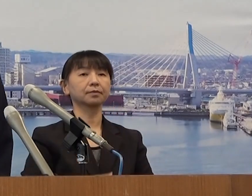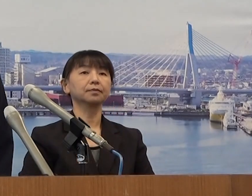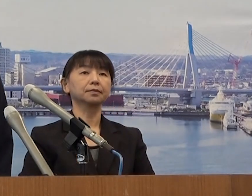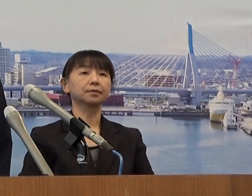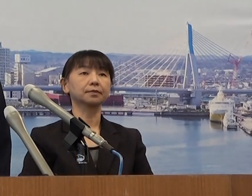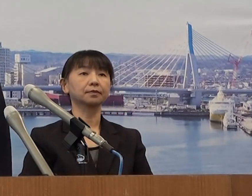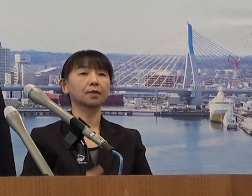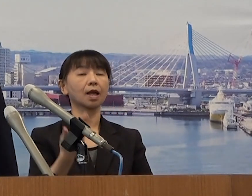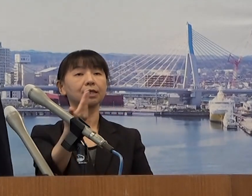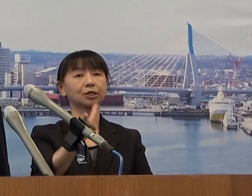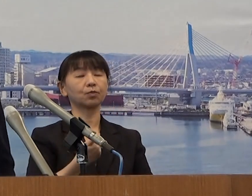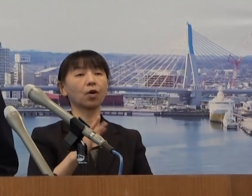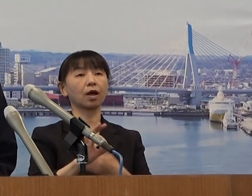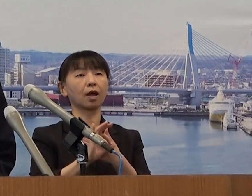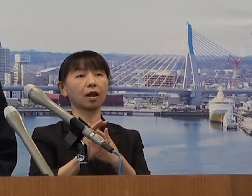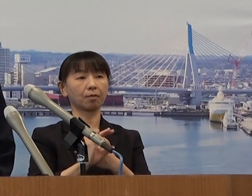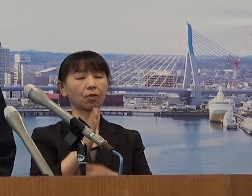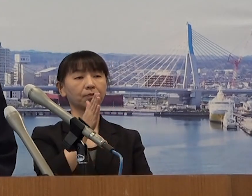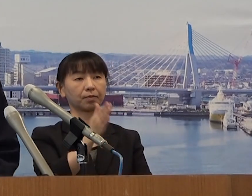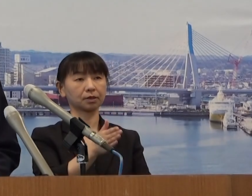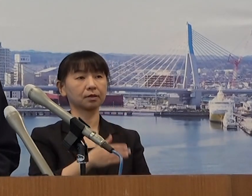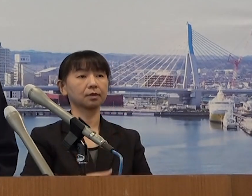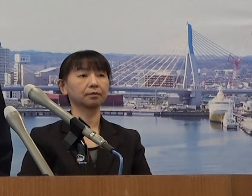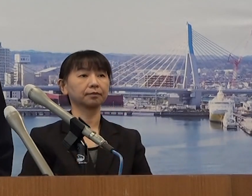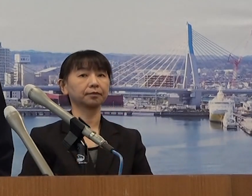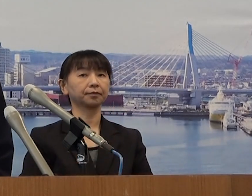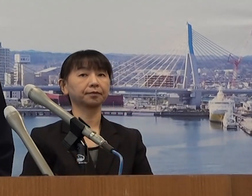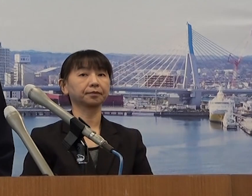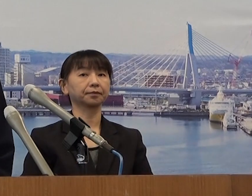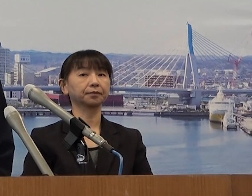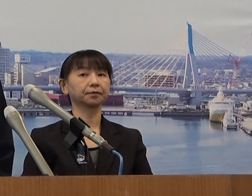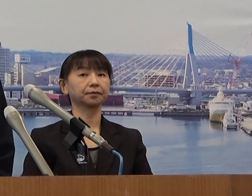それではご質問がございましたらお願いいたします。